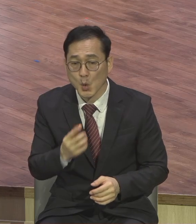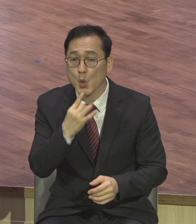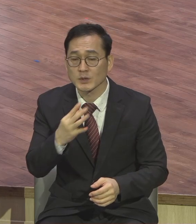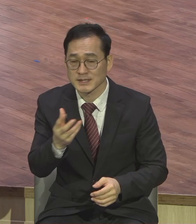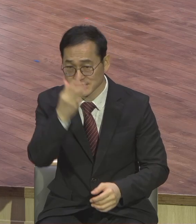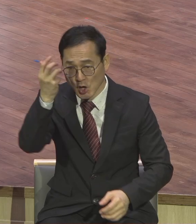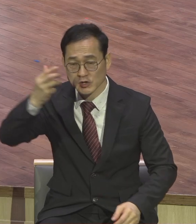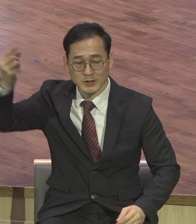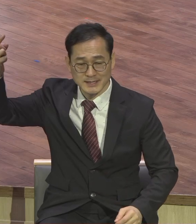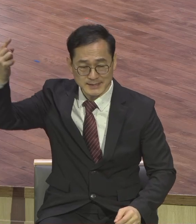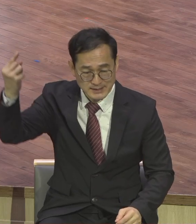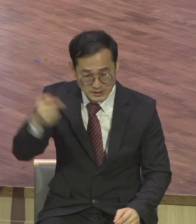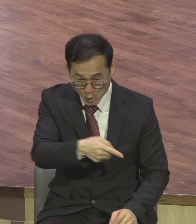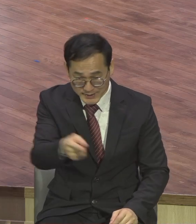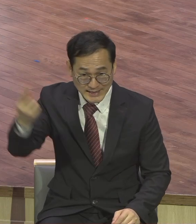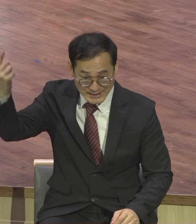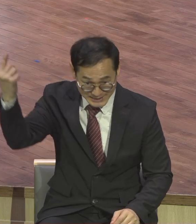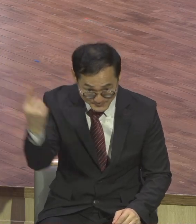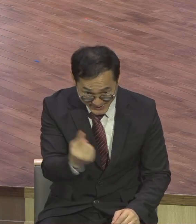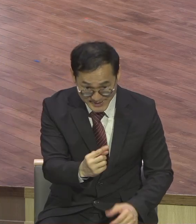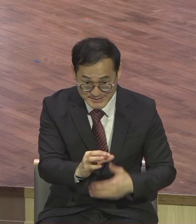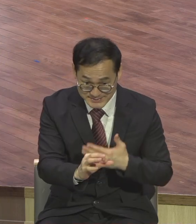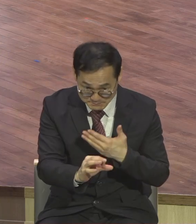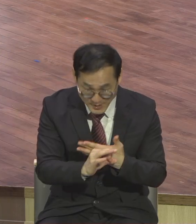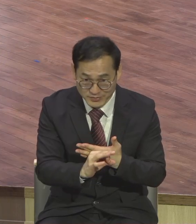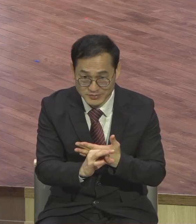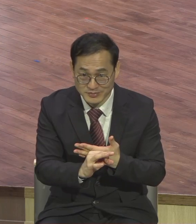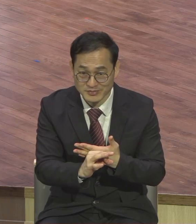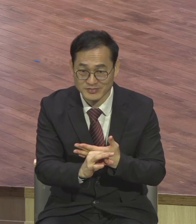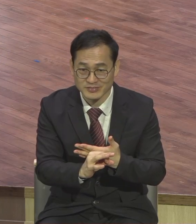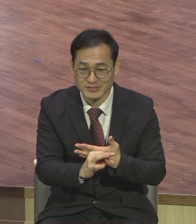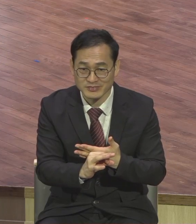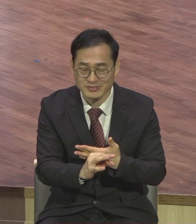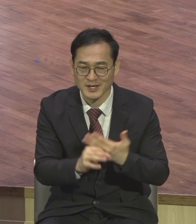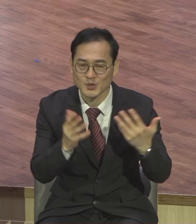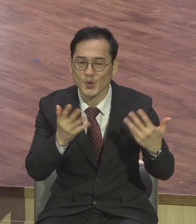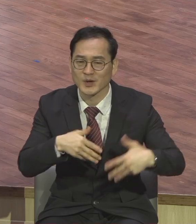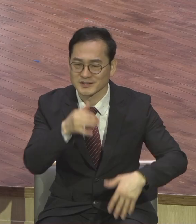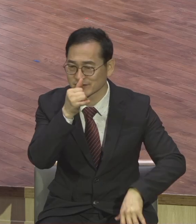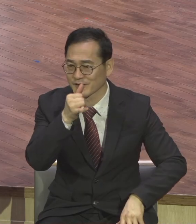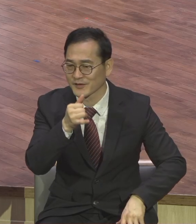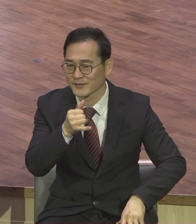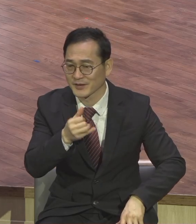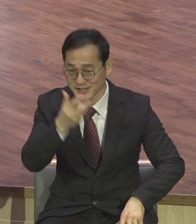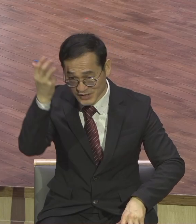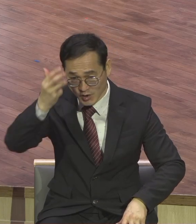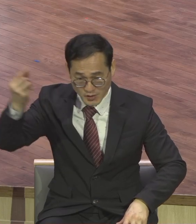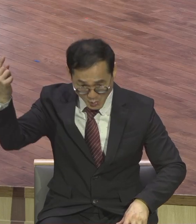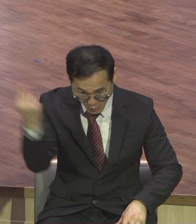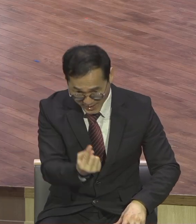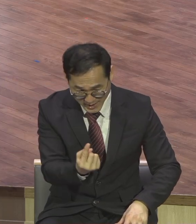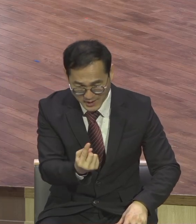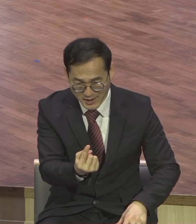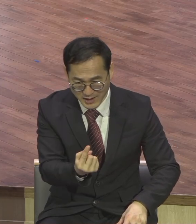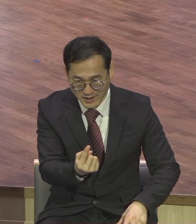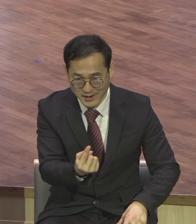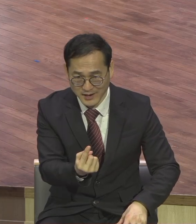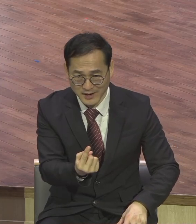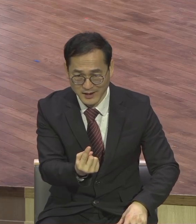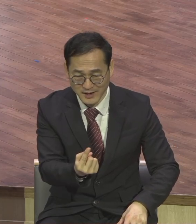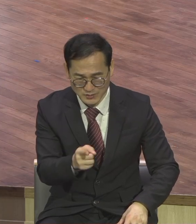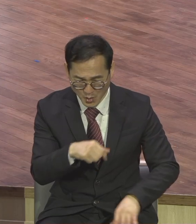그래서 이 단서를 딱 달아놨단 말이에요. 오직 성령이 임하시면 이게 무슨 말이면 성령인도 받으라는 얘기예요.